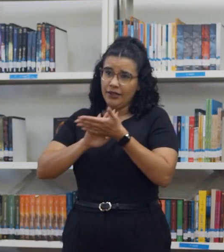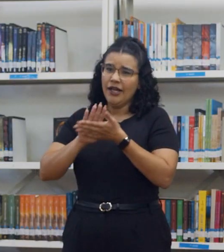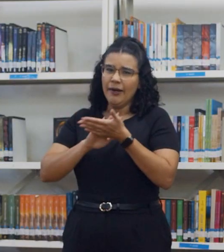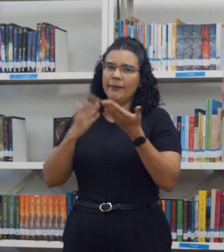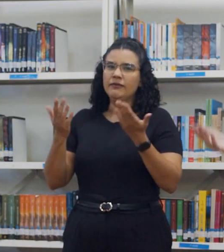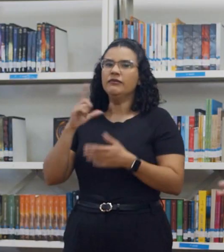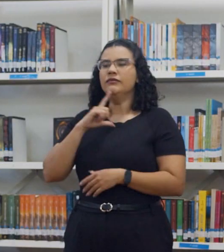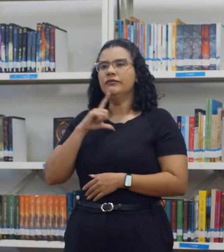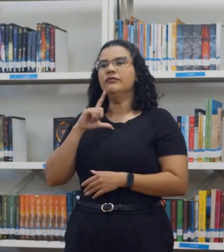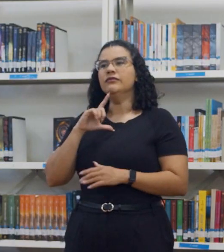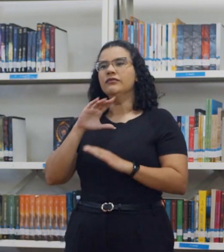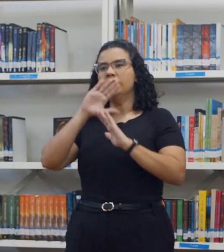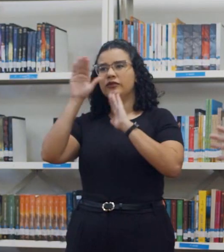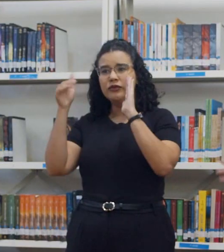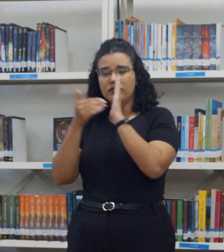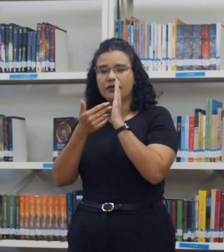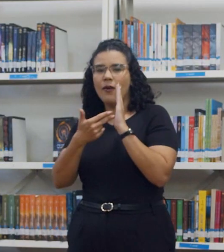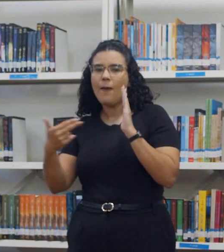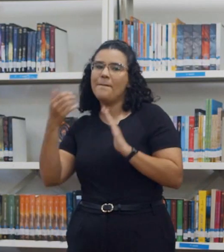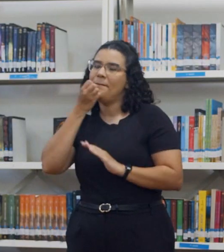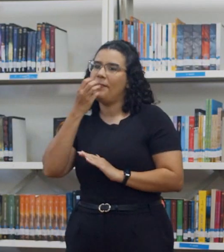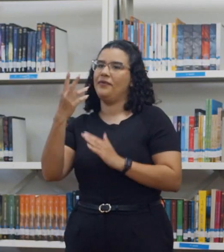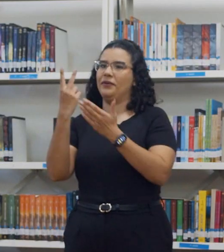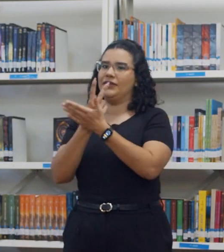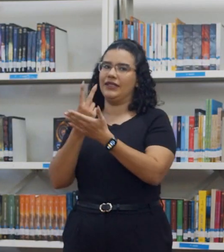Com tudo de bom acontecendo.